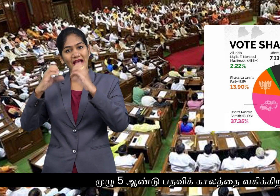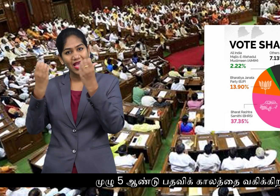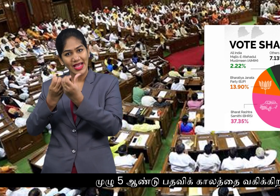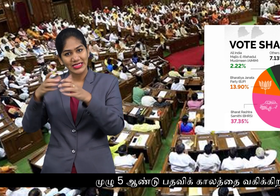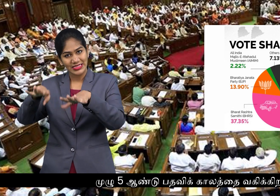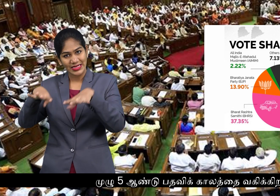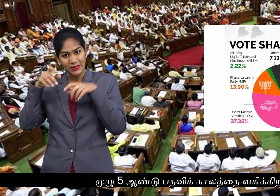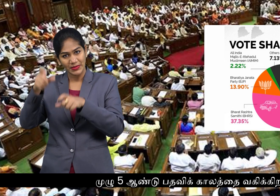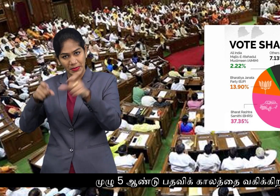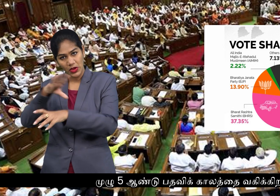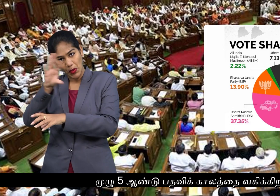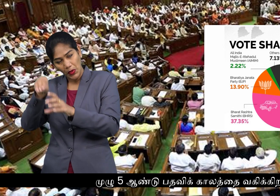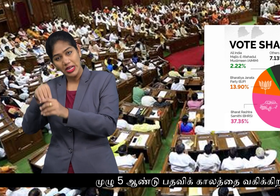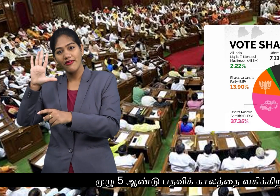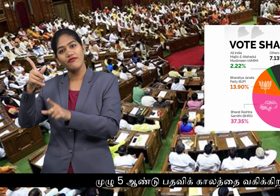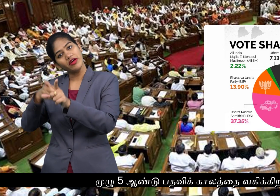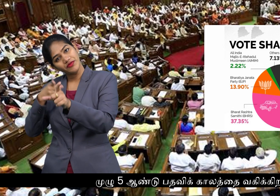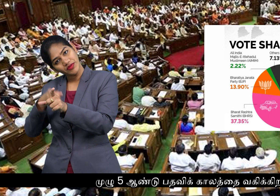வகிக்கிறார்கள்.